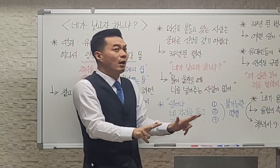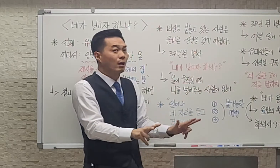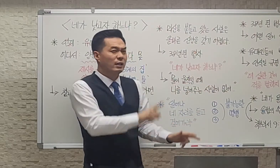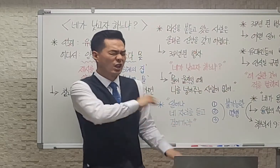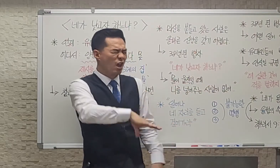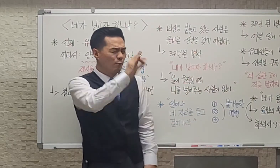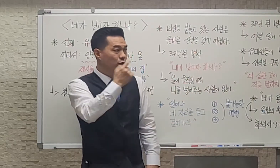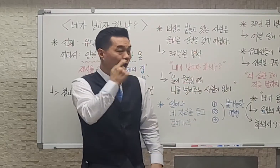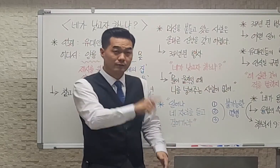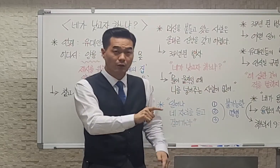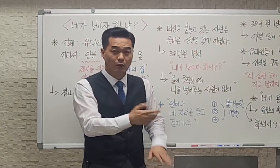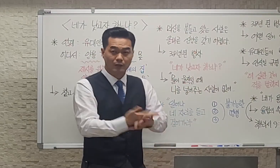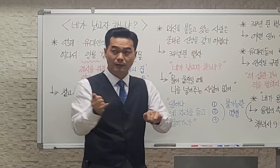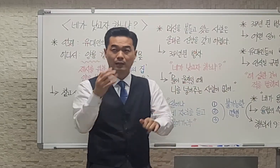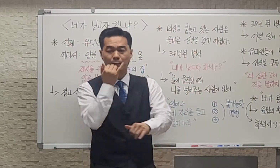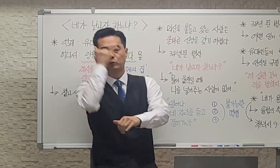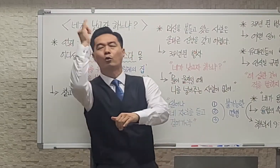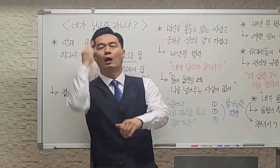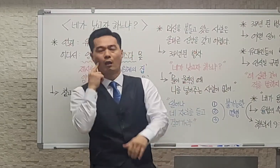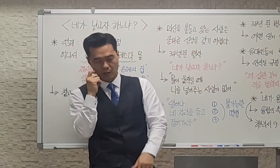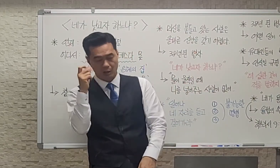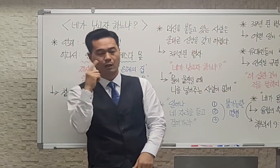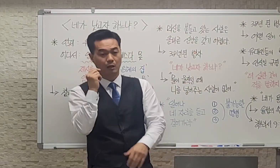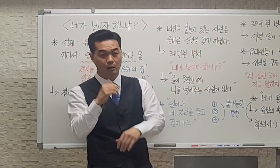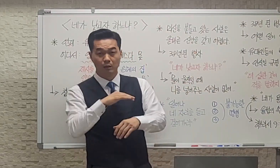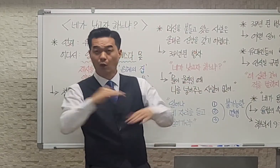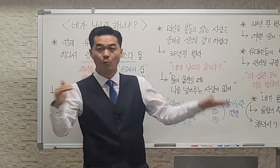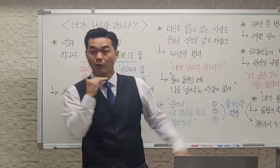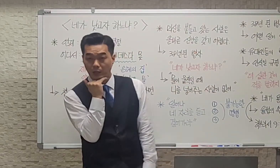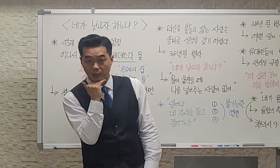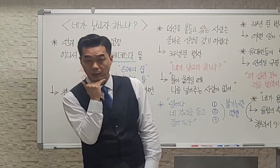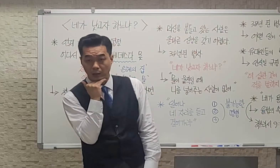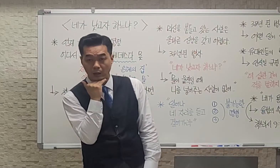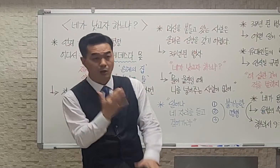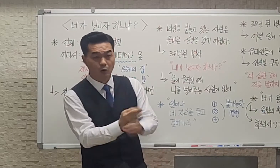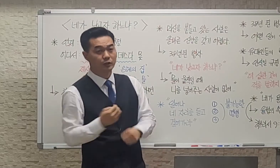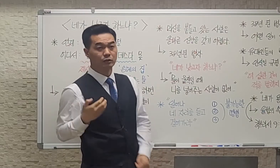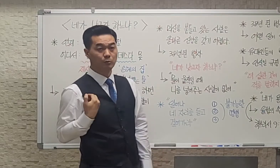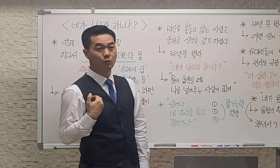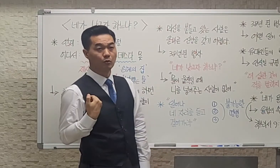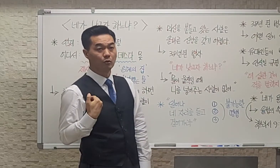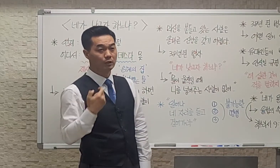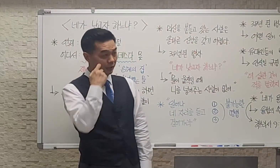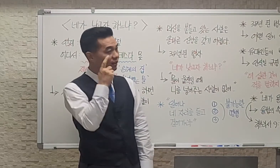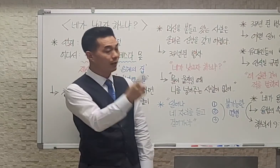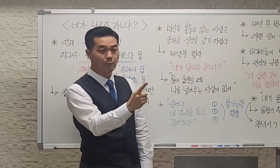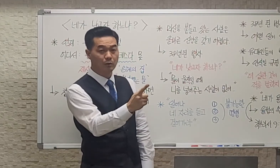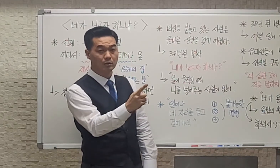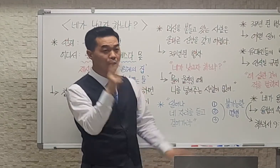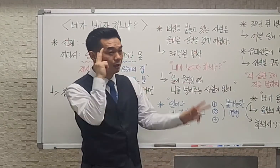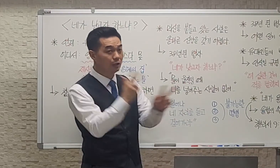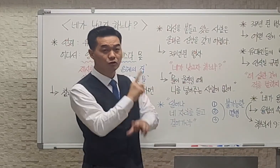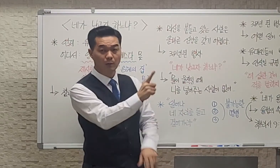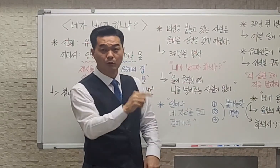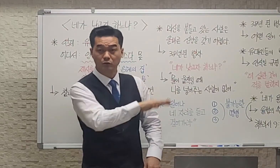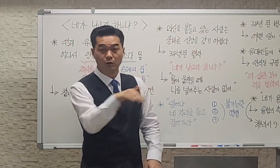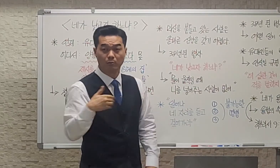지금이다! 제일 먼저 알았어요. 다른 사람 막 줘라. 너무 오래 기다리니까 언제인지도 모르고 이게 한 달에 한 번인지 일주일에 한 번인지 우리는